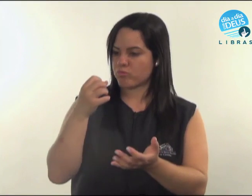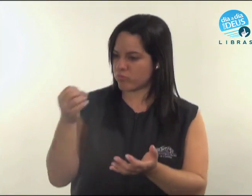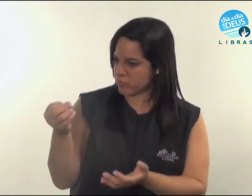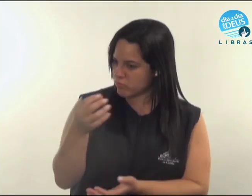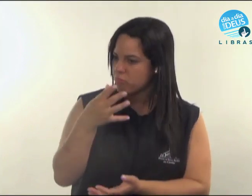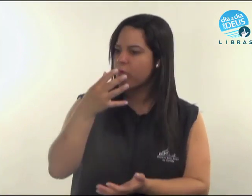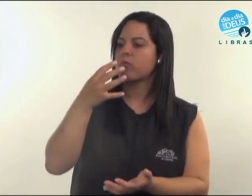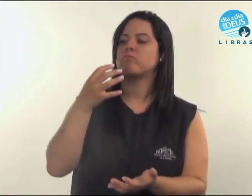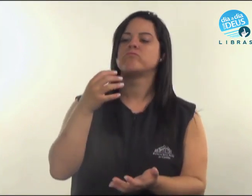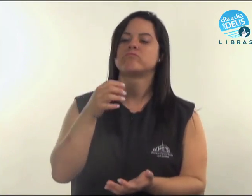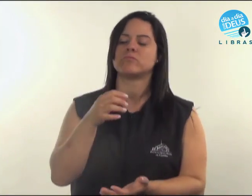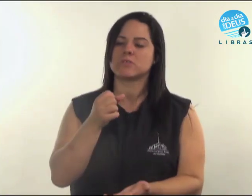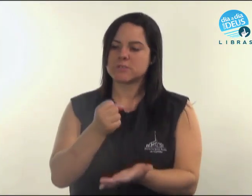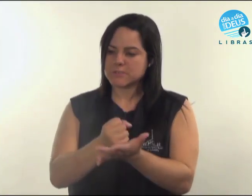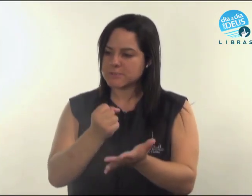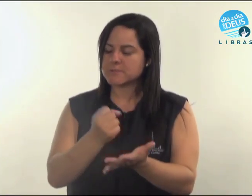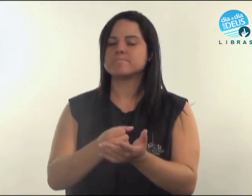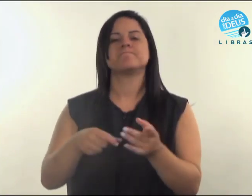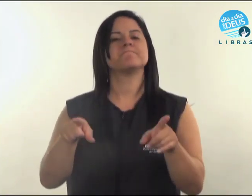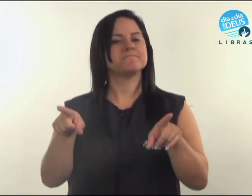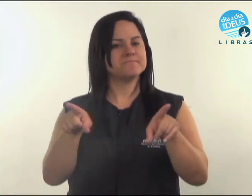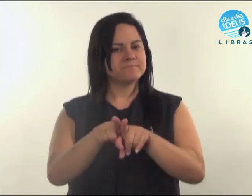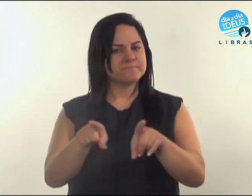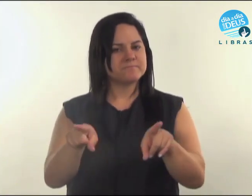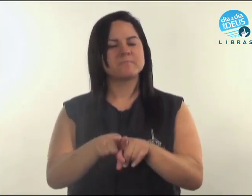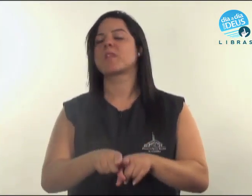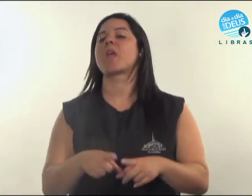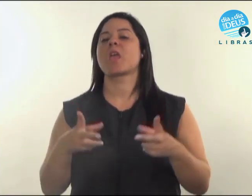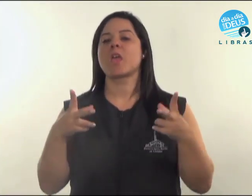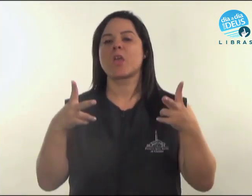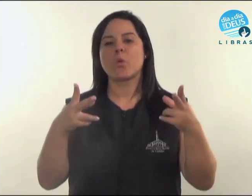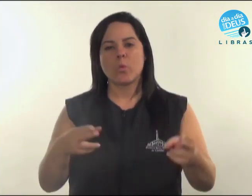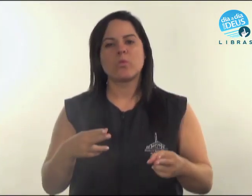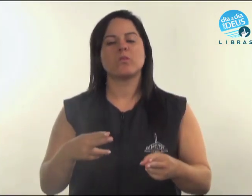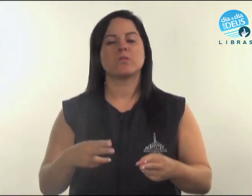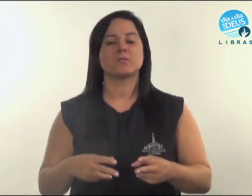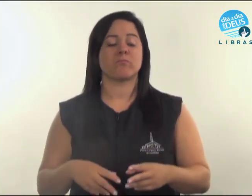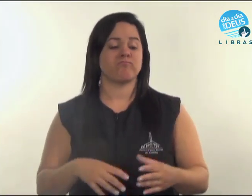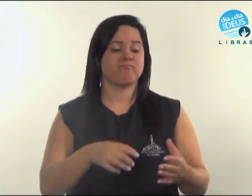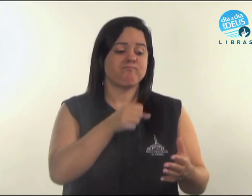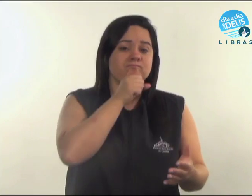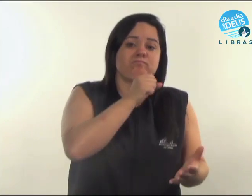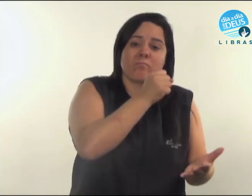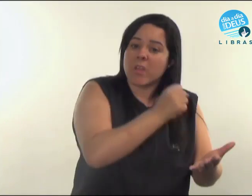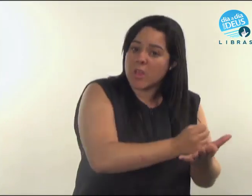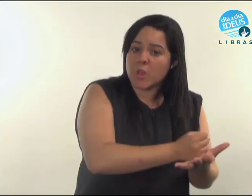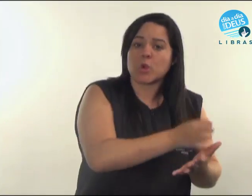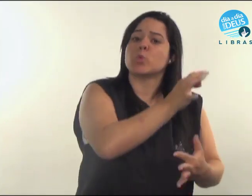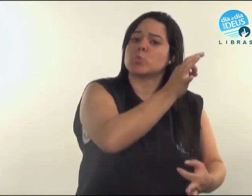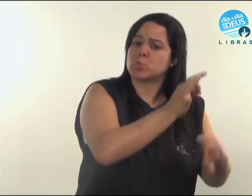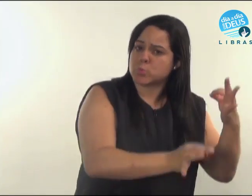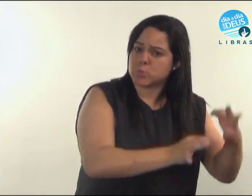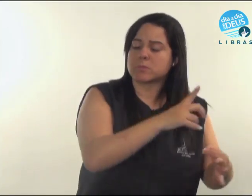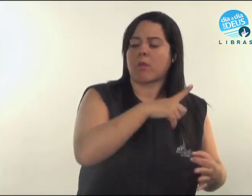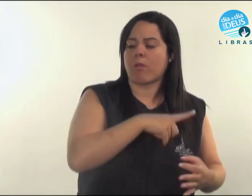Bíblia diz. A Bíblia deixa claro no Novo Testamento que Deus continua a julgar e o juízo de